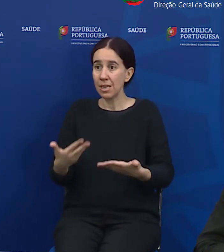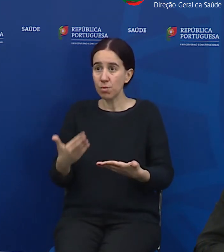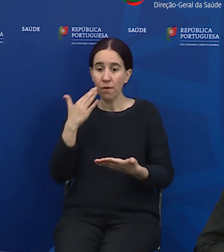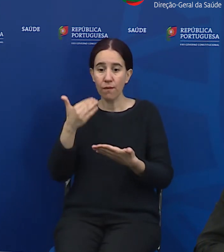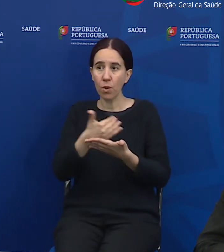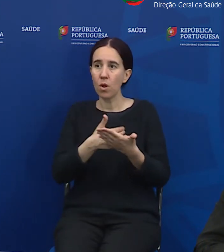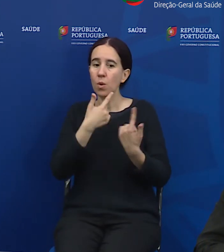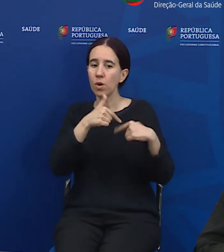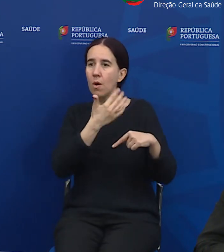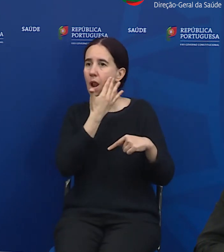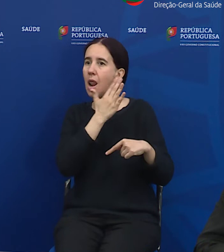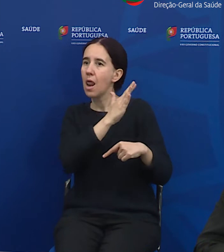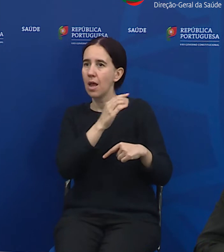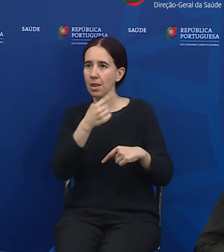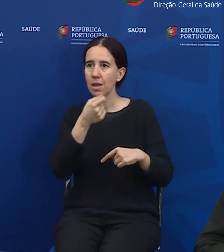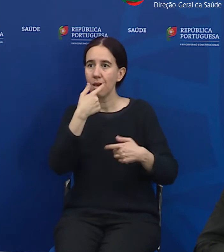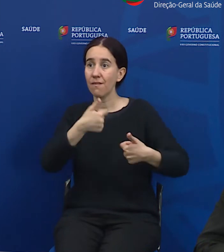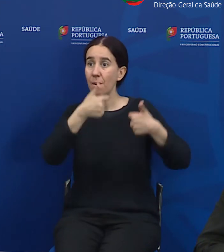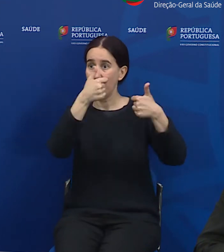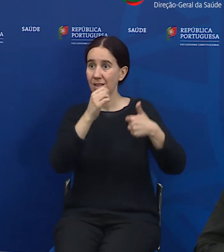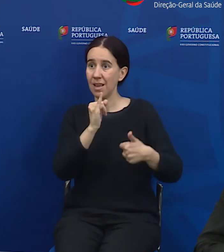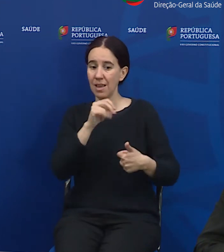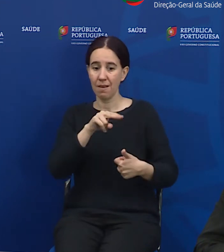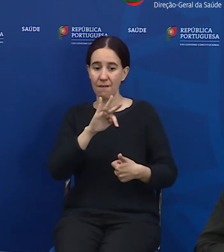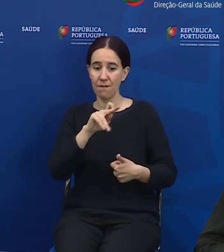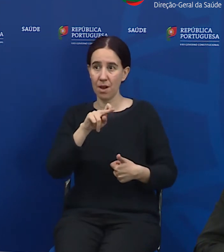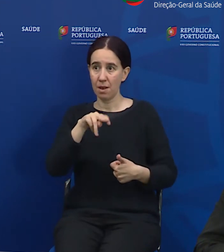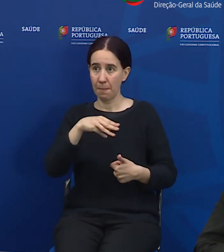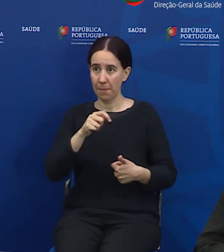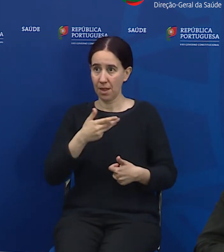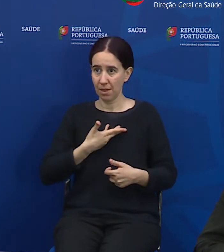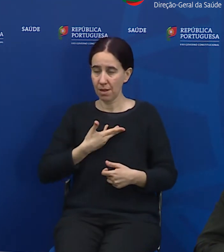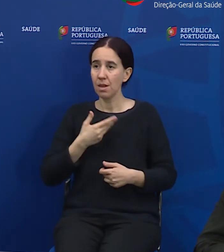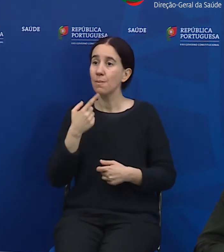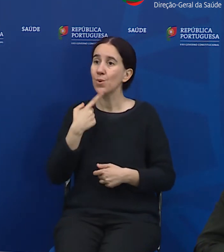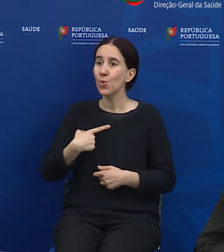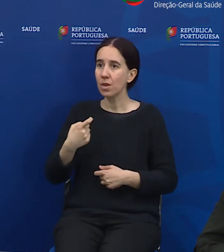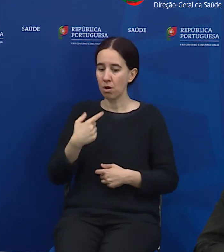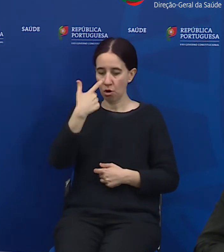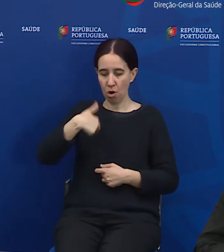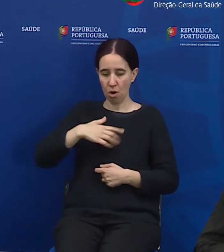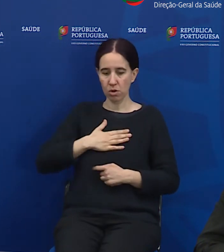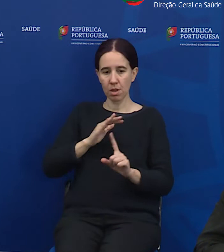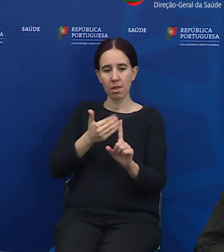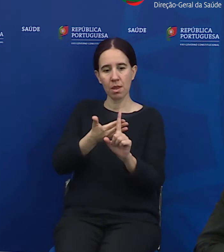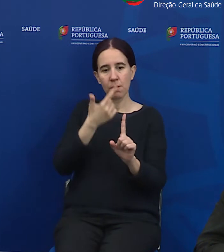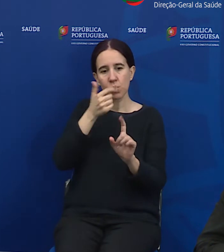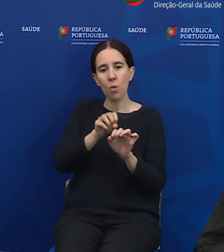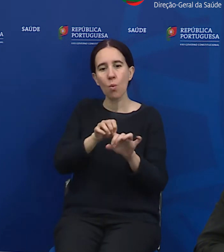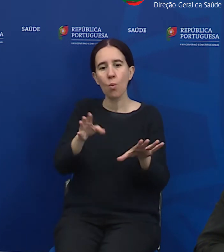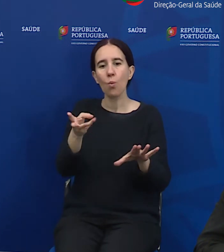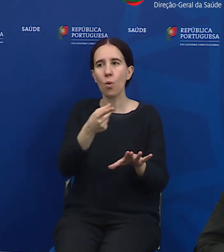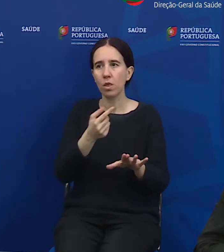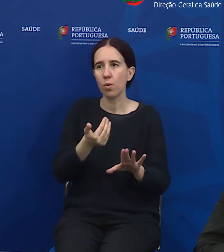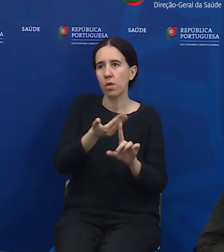neste momento na reunião que está a decorrer no infarmed que era a pergunta sobre quantas pessoas cada uma de nós que contagia